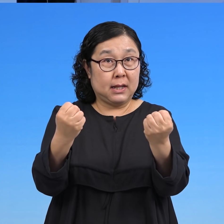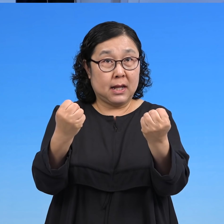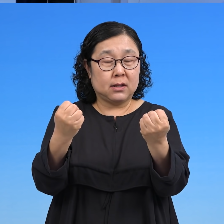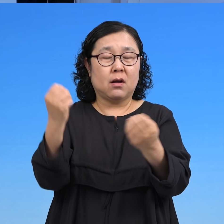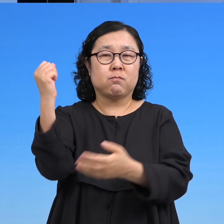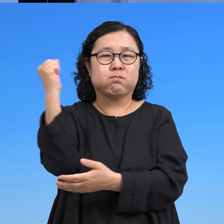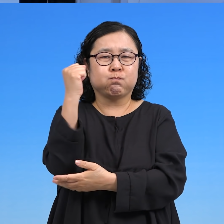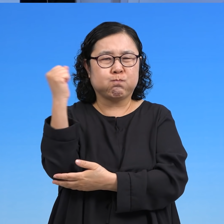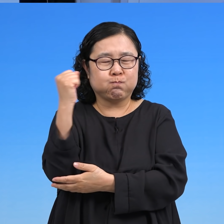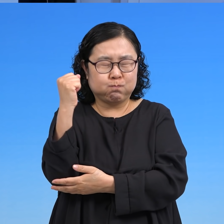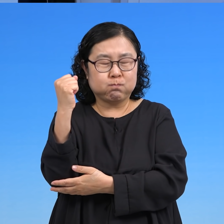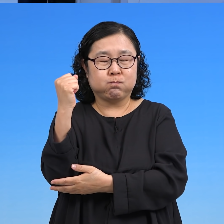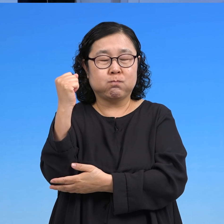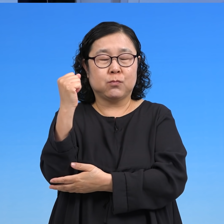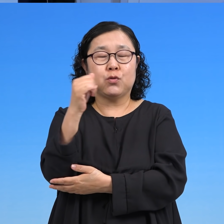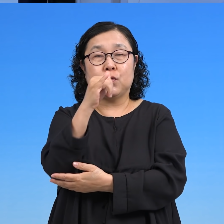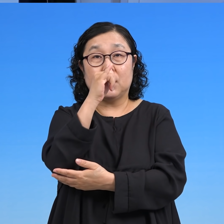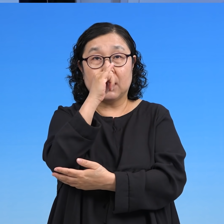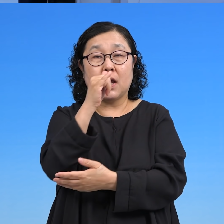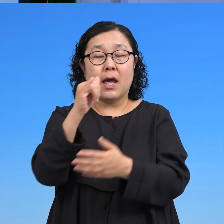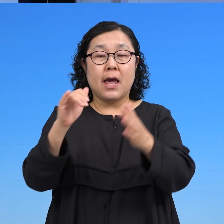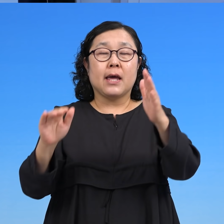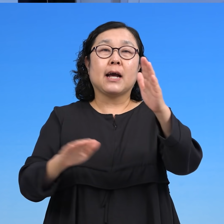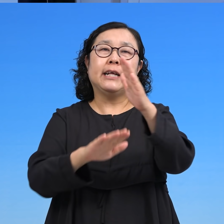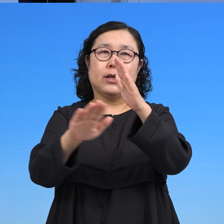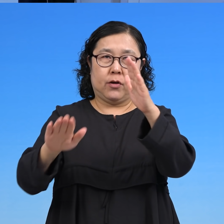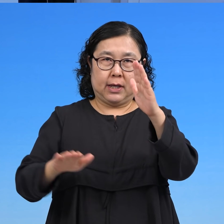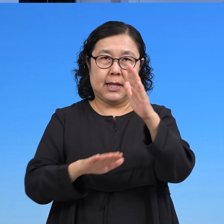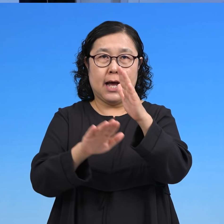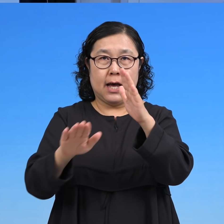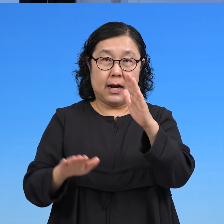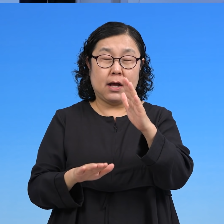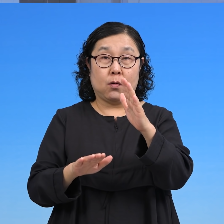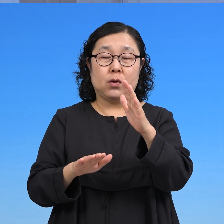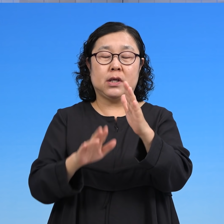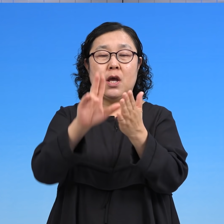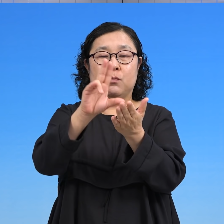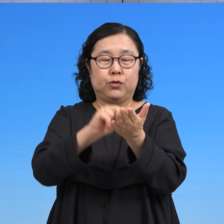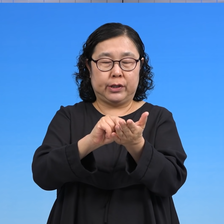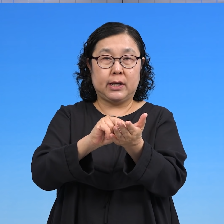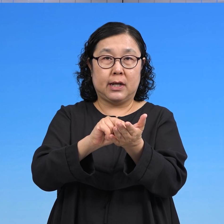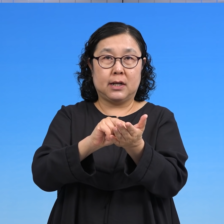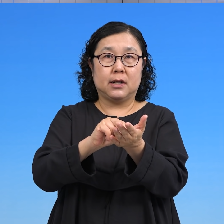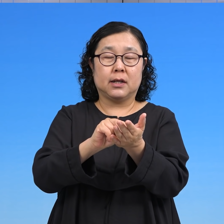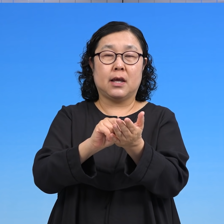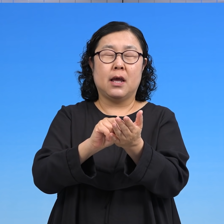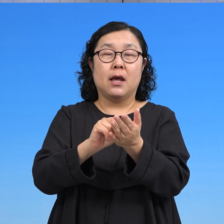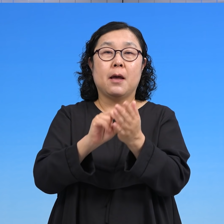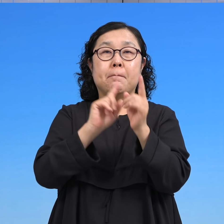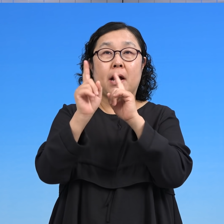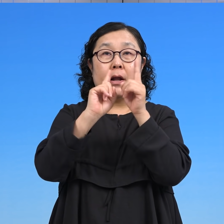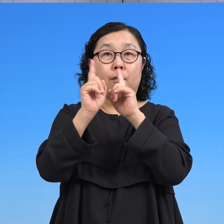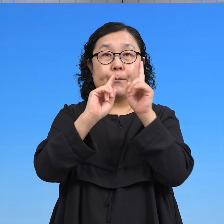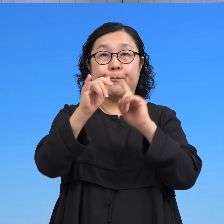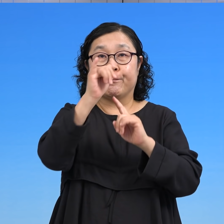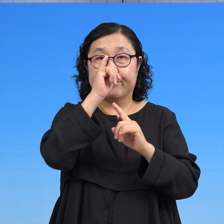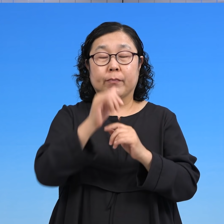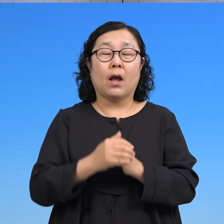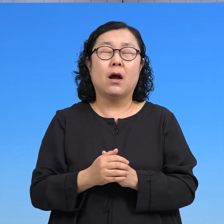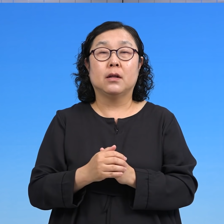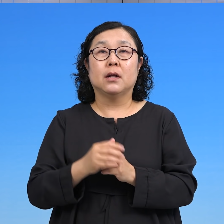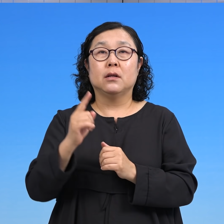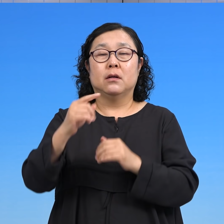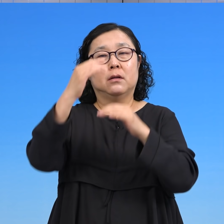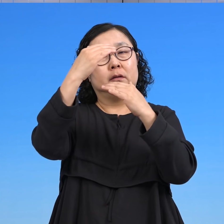노출이 되어 흔들릴 수밖에 없는 게 그게 가정이다. 이렇게 이제 그 책이 문제 제기를 시작하는